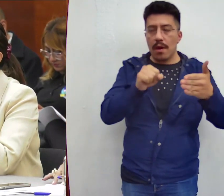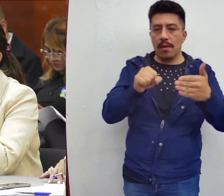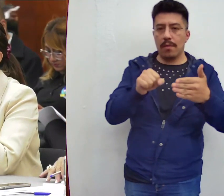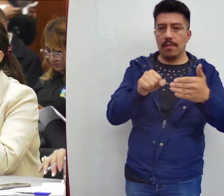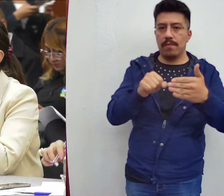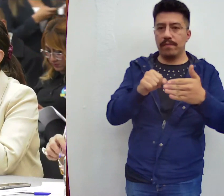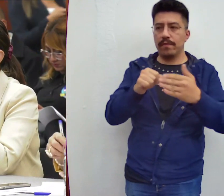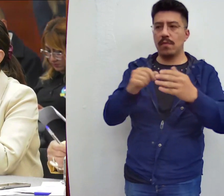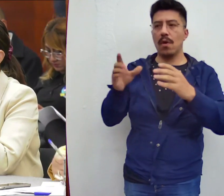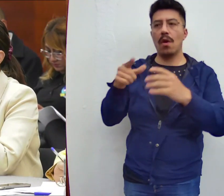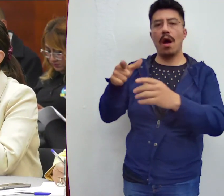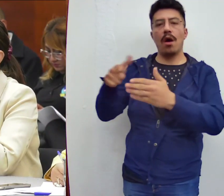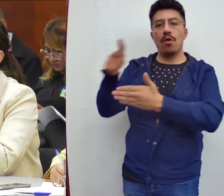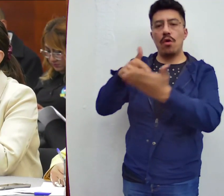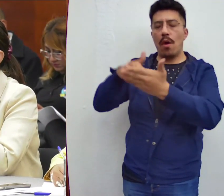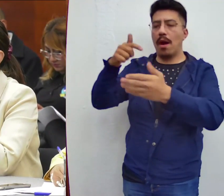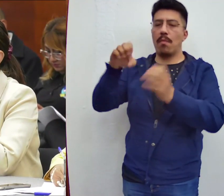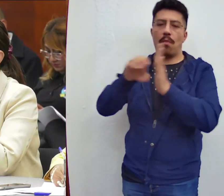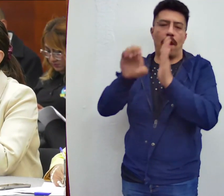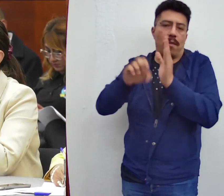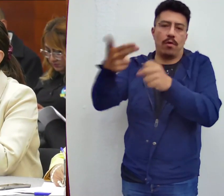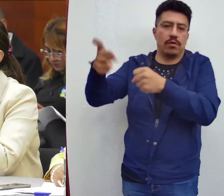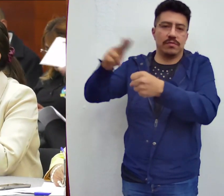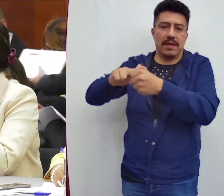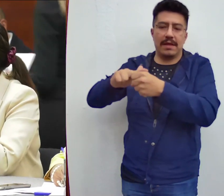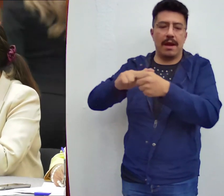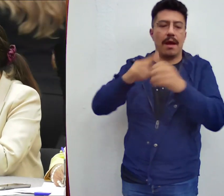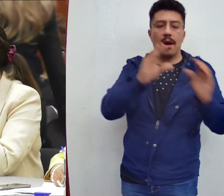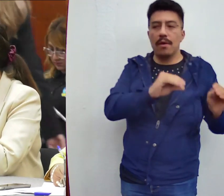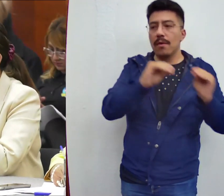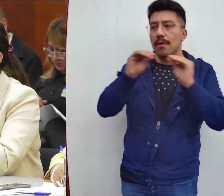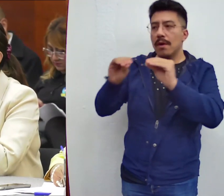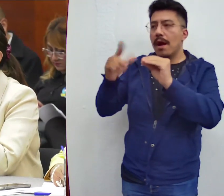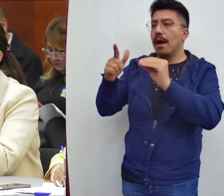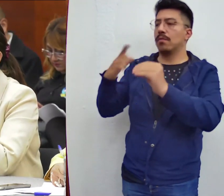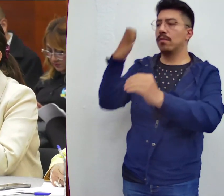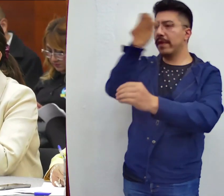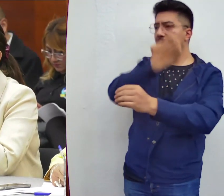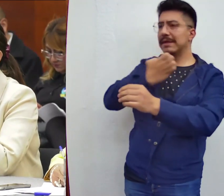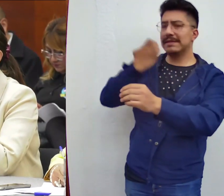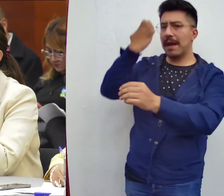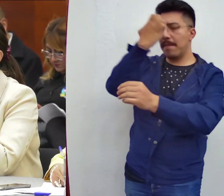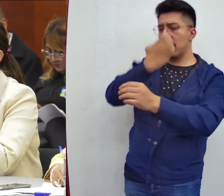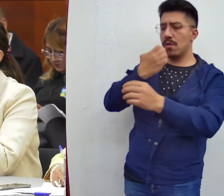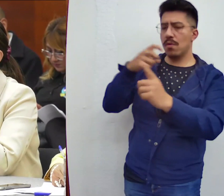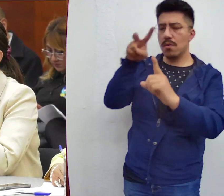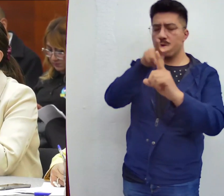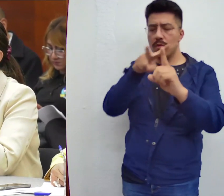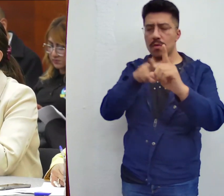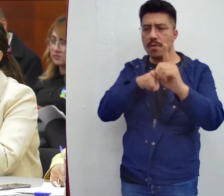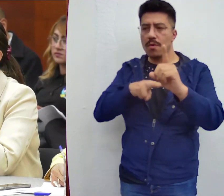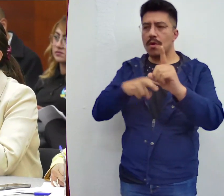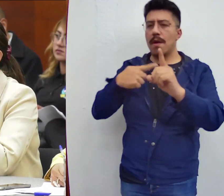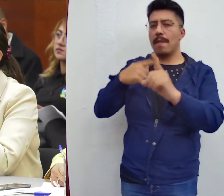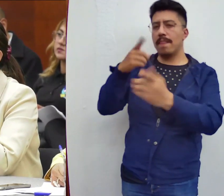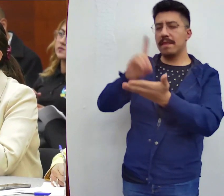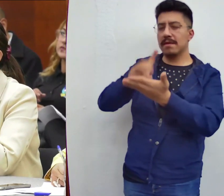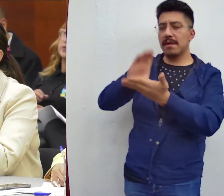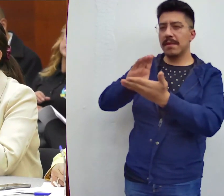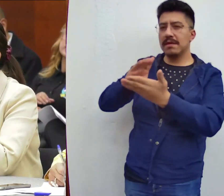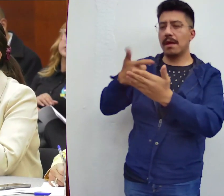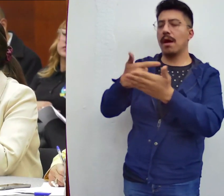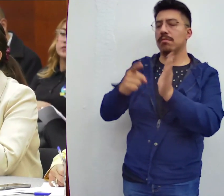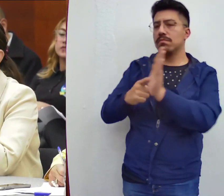un centro para que él sea diagnosticado congruentemente y para que